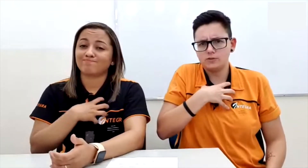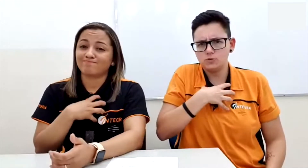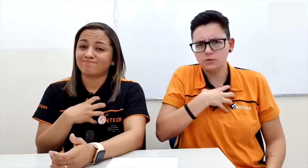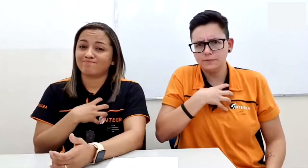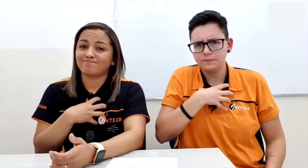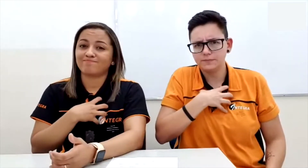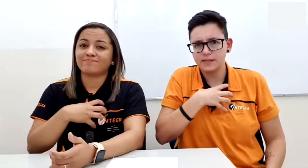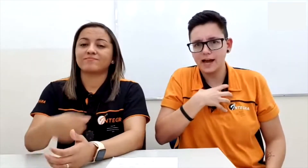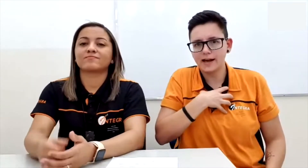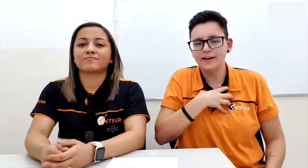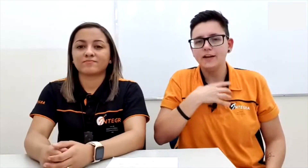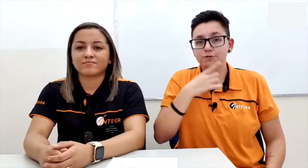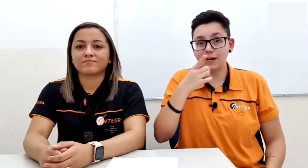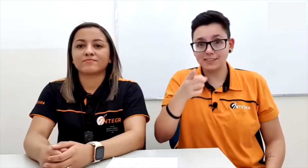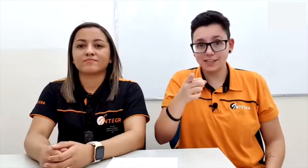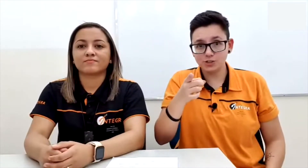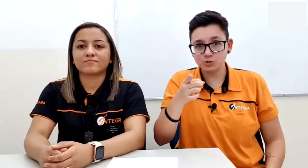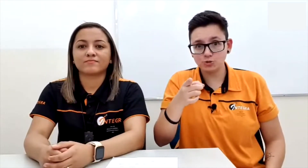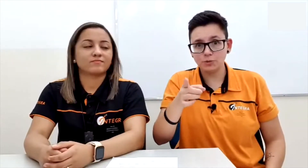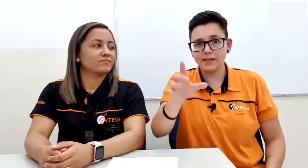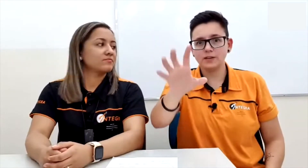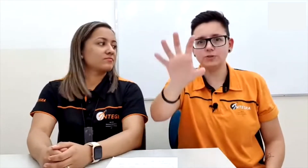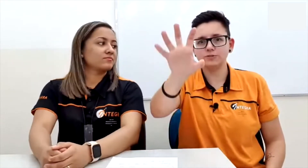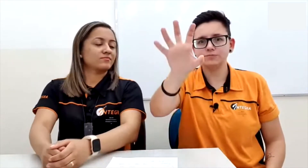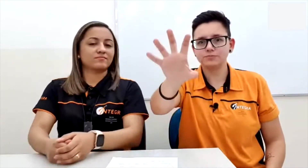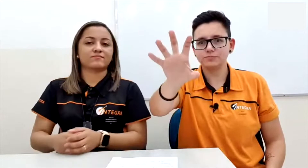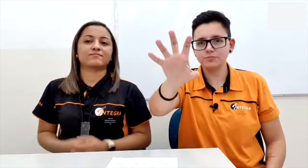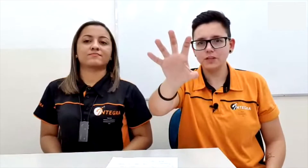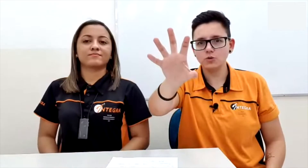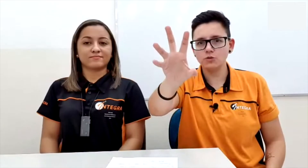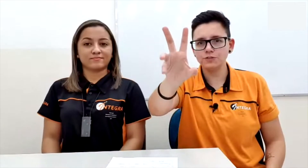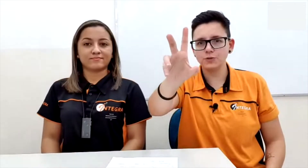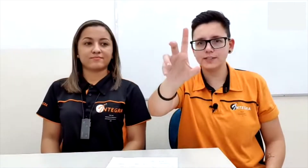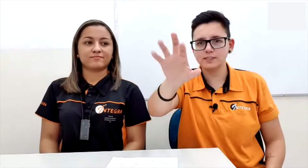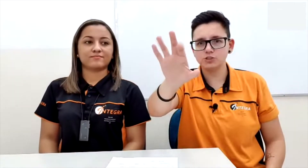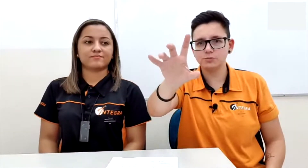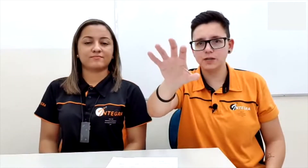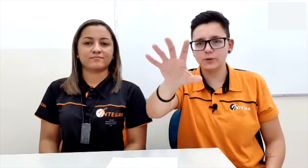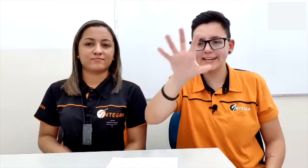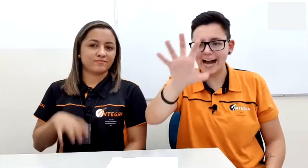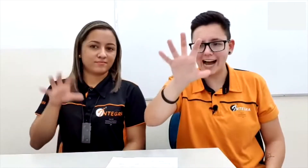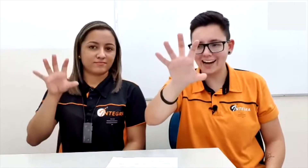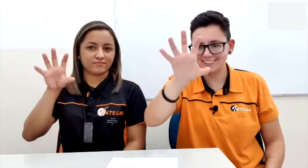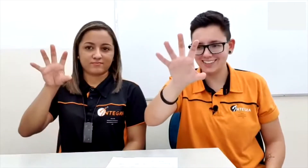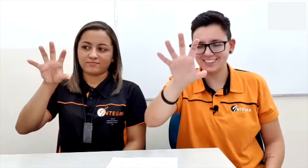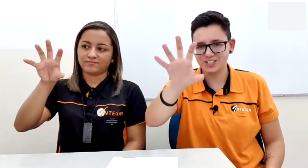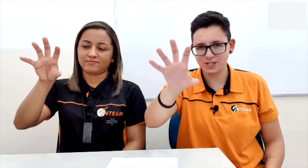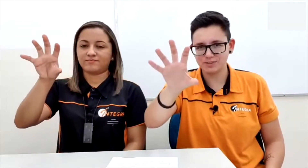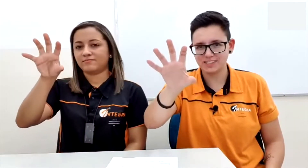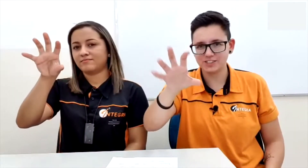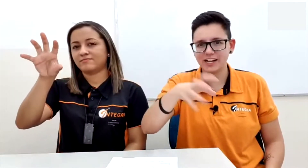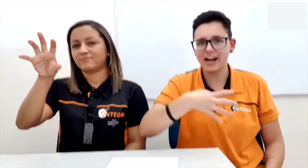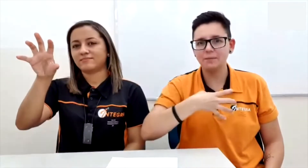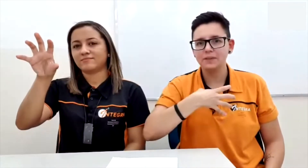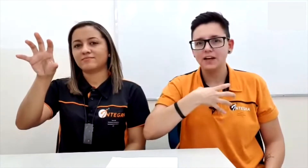sentimento, tá? Faz aí junto comigo. Configuração de mão em garra, né? A gente chama isso aqui de garra.